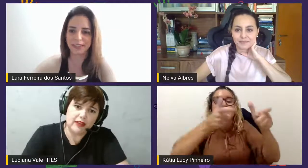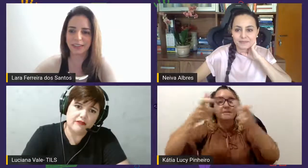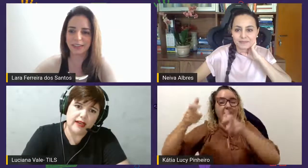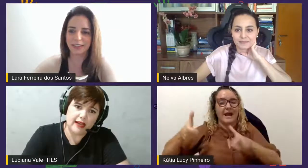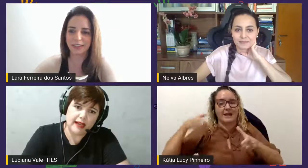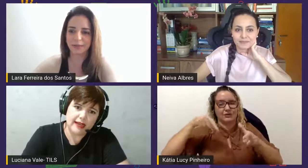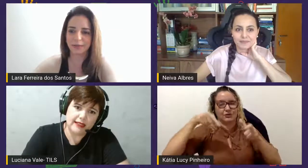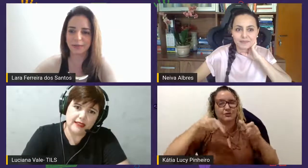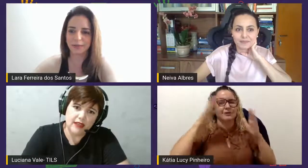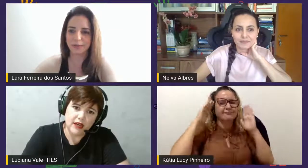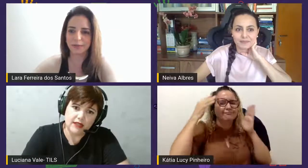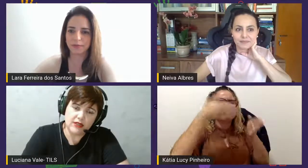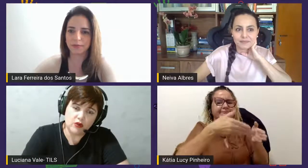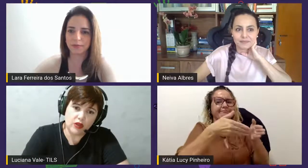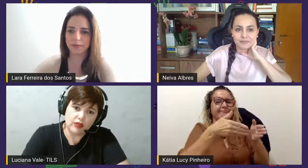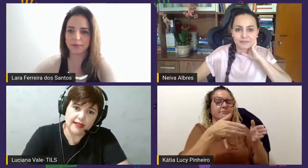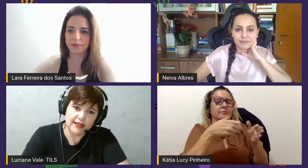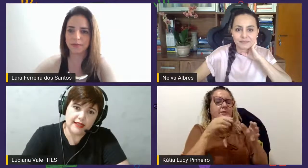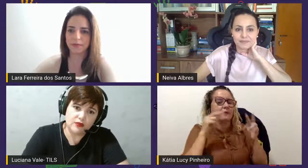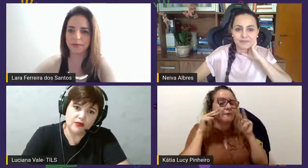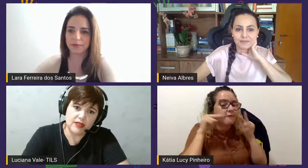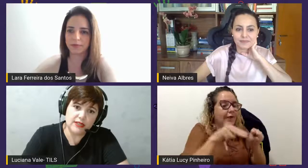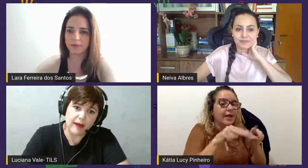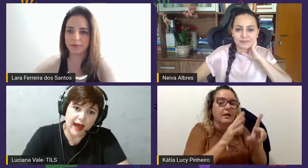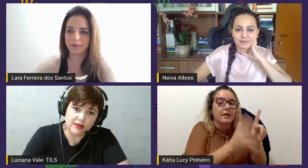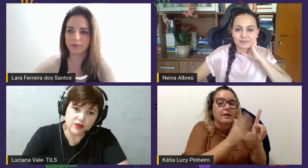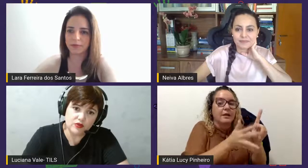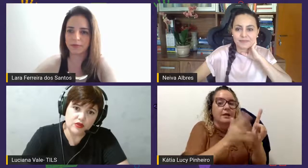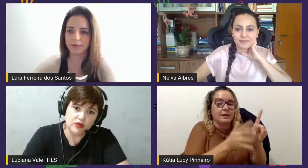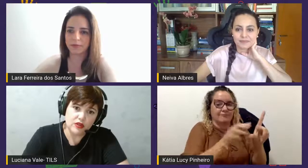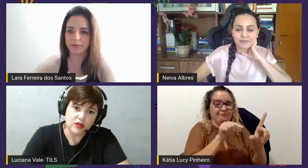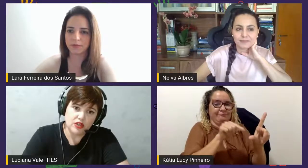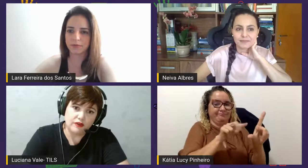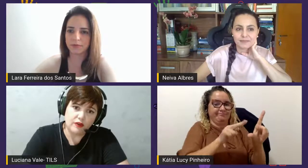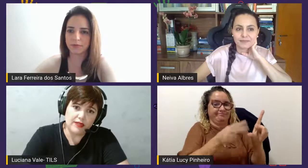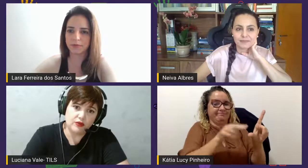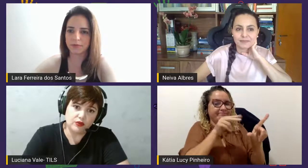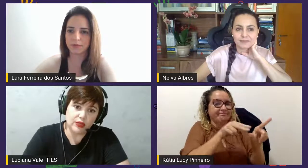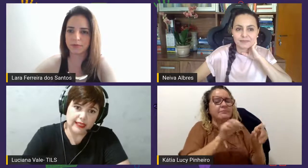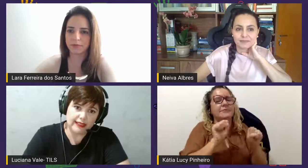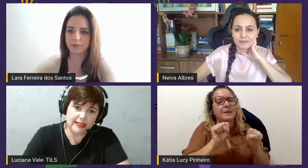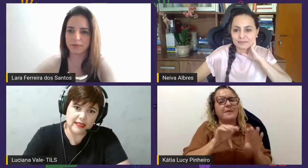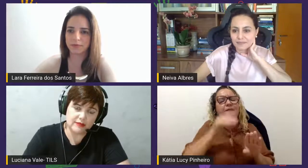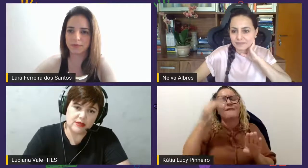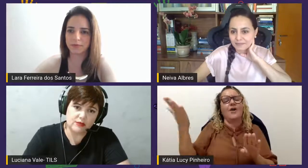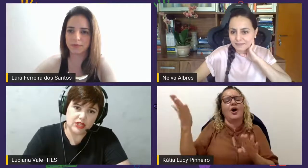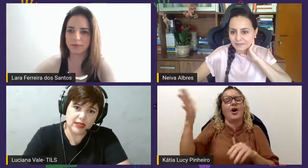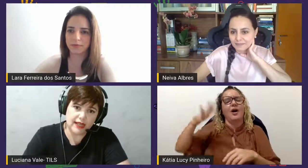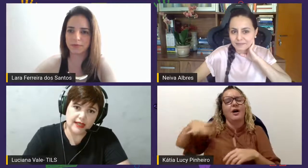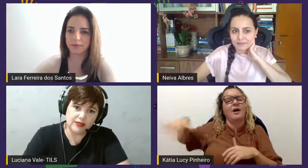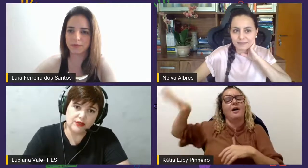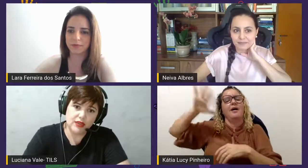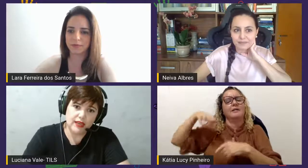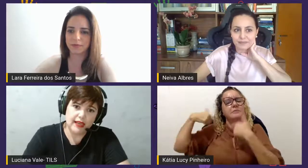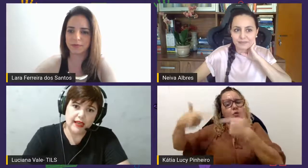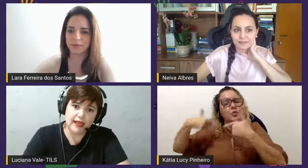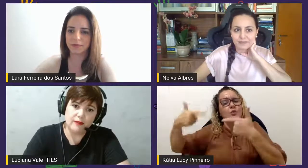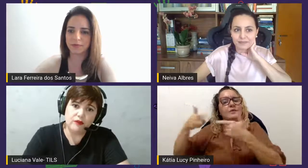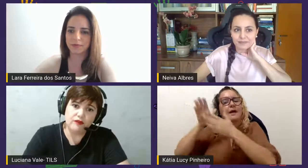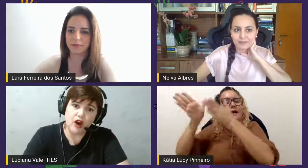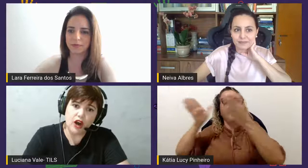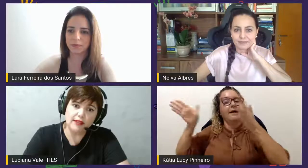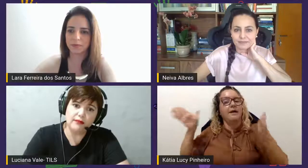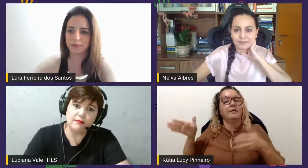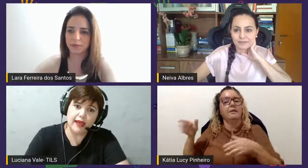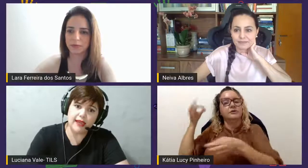Complementando a Neiva e a Lara, antes, quanto a essa questão dos espaços de formação do Letras Libras, do bacharelado,